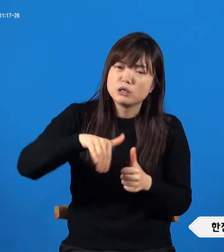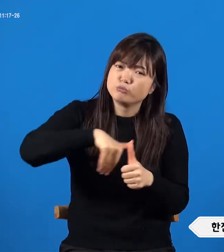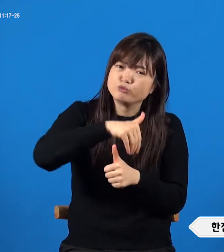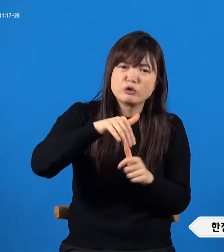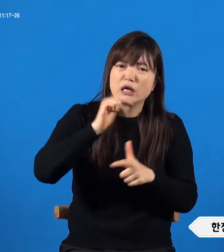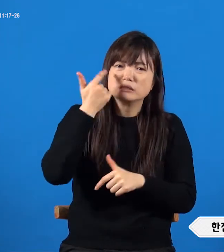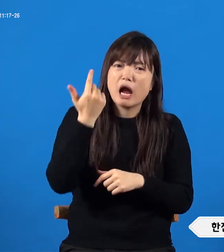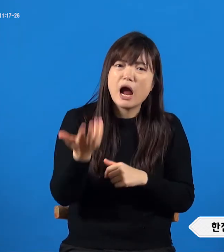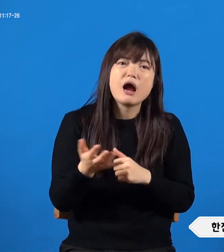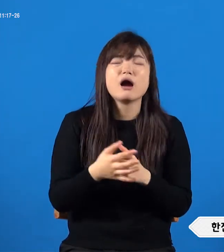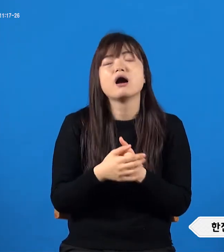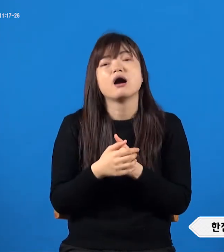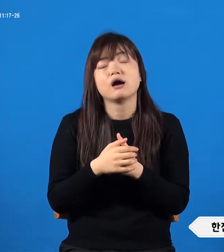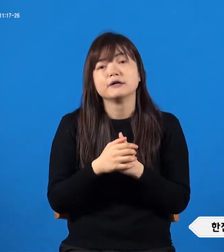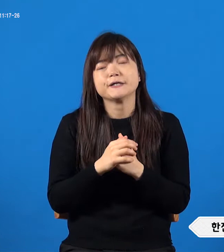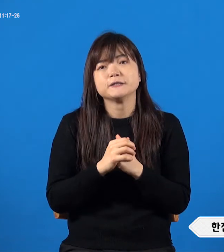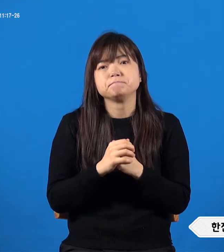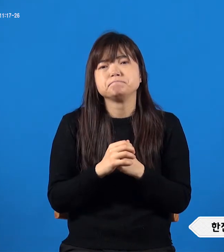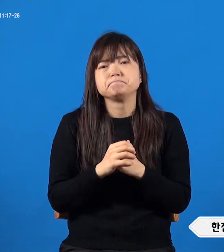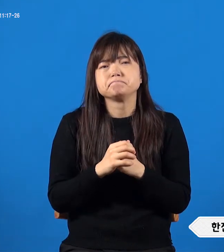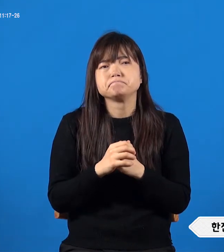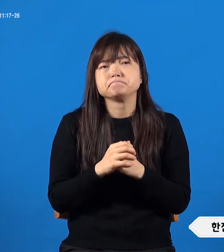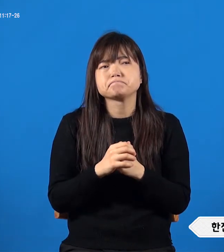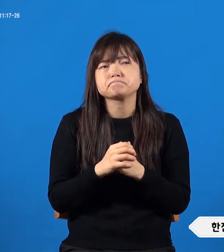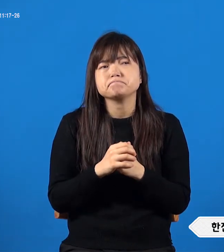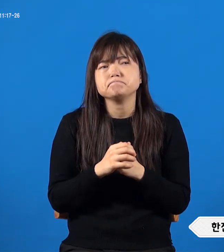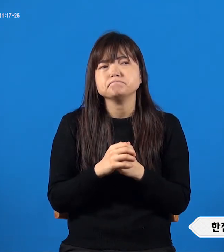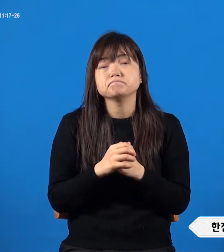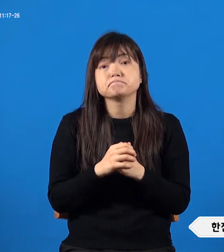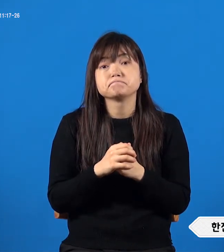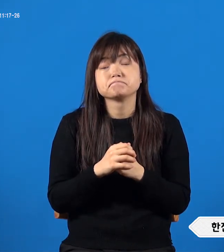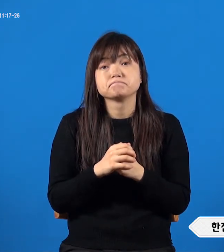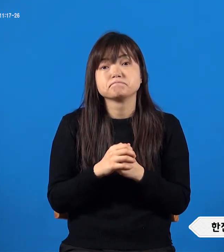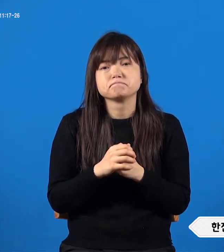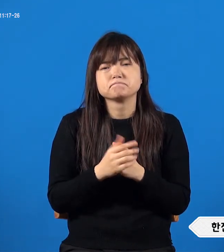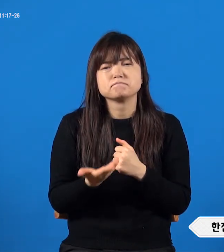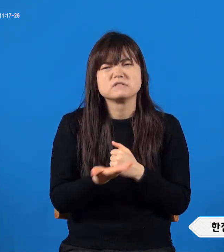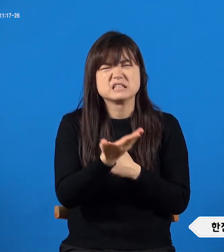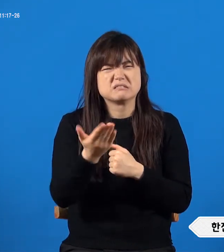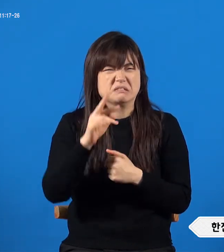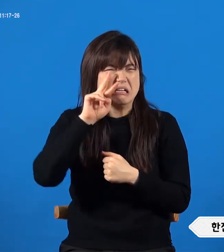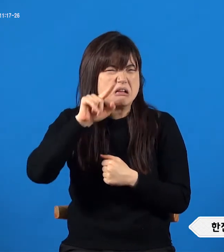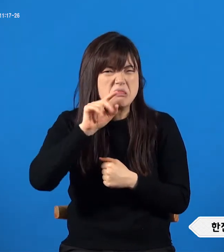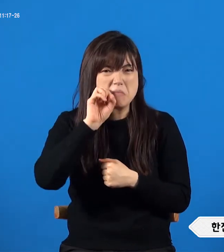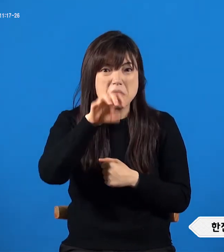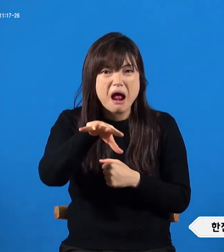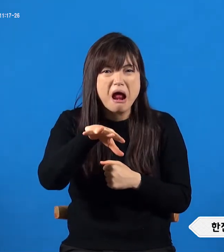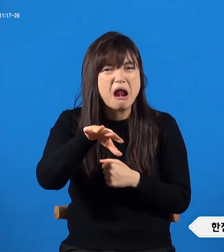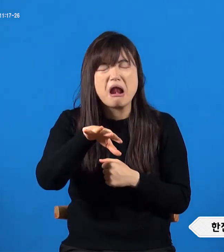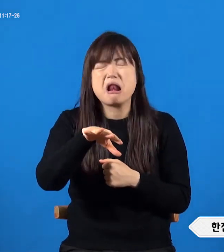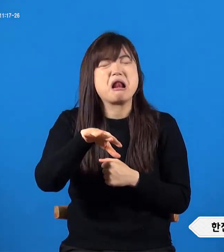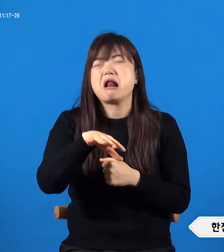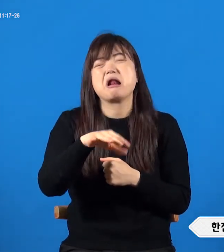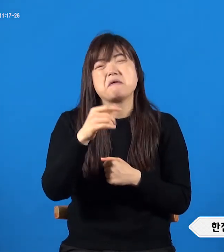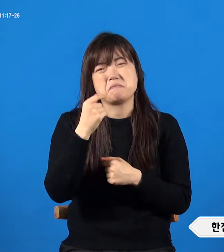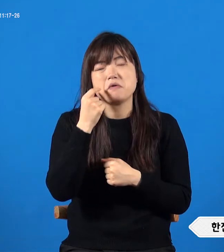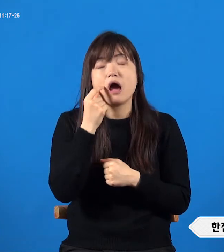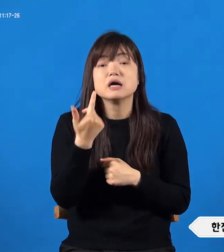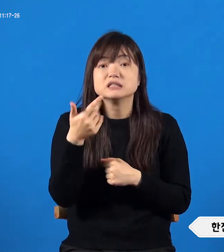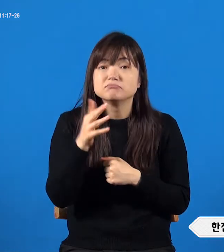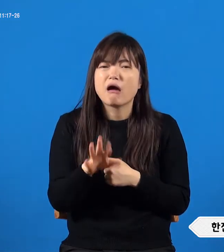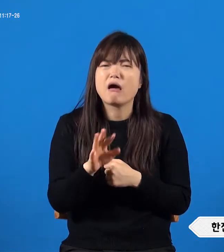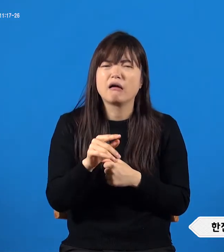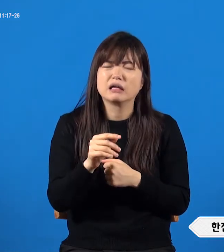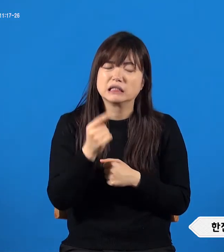것이 성찬식이다, 그렇게 생각을 하셨을 겁니다. 그것을 틀렸다고 말할 필요는 없지만